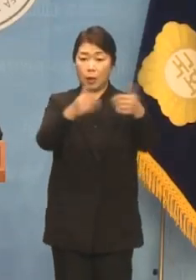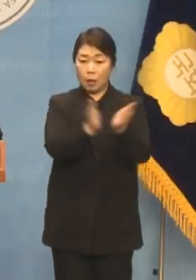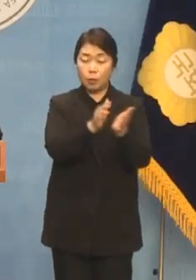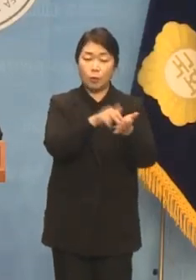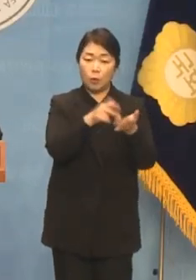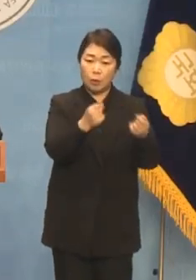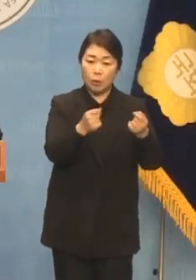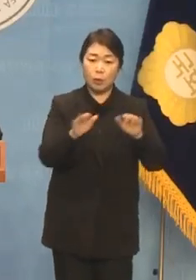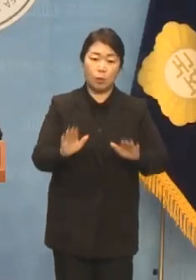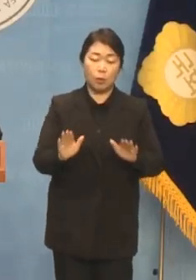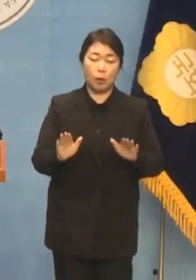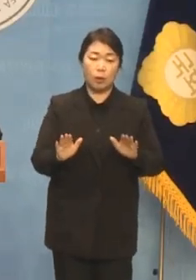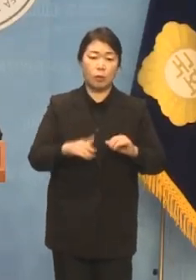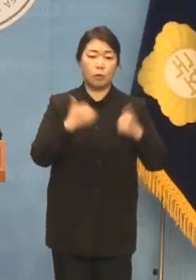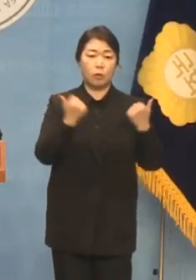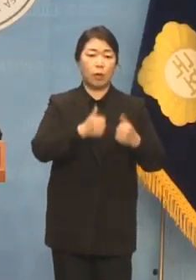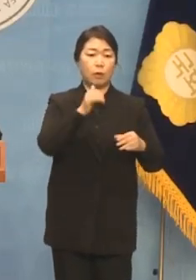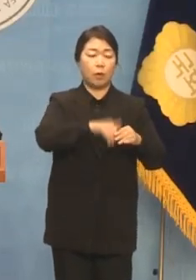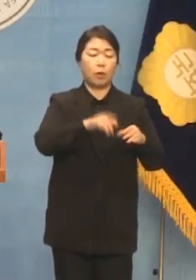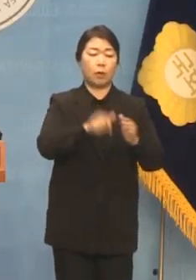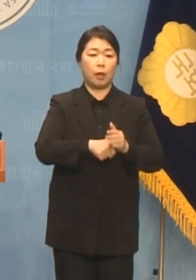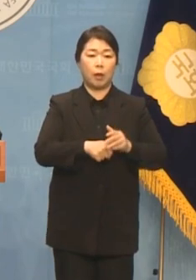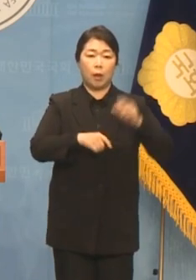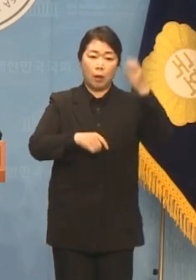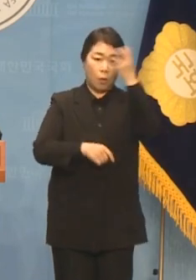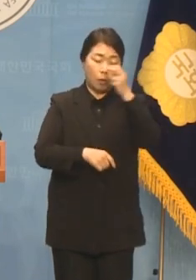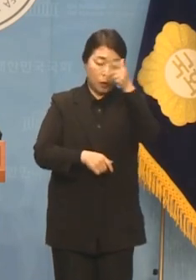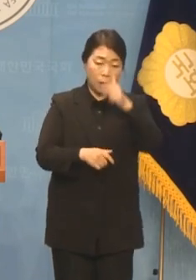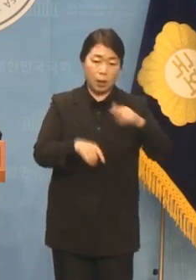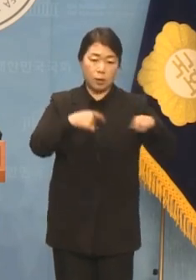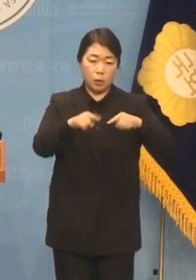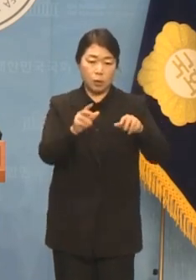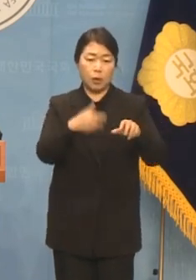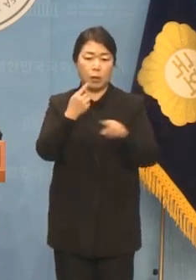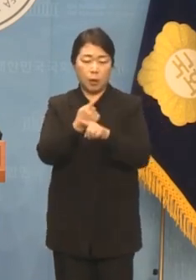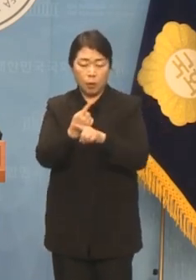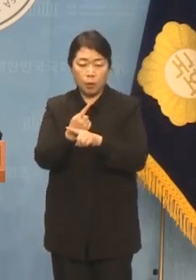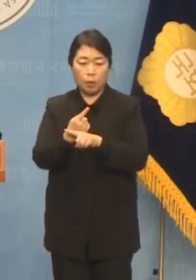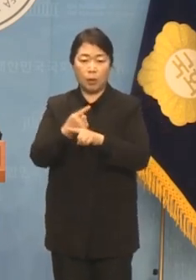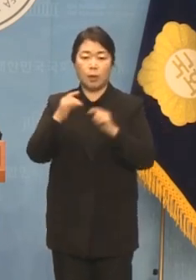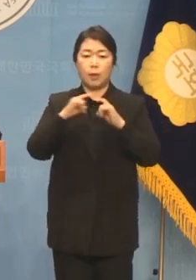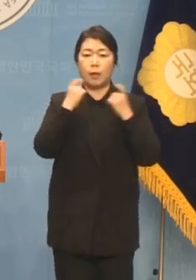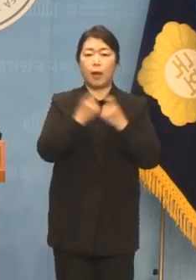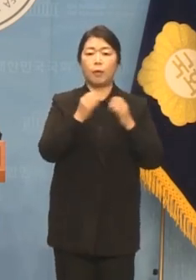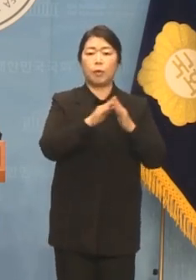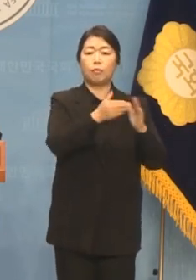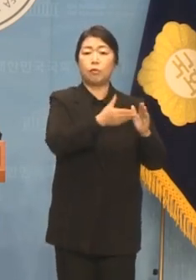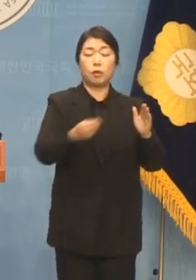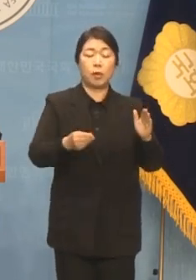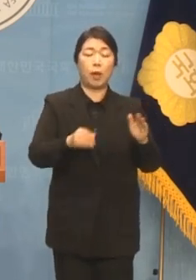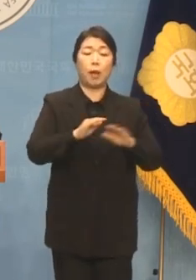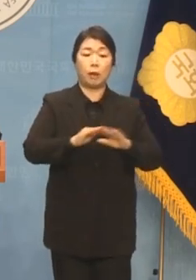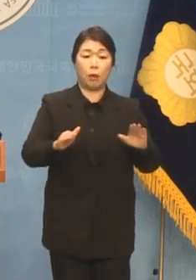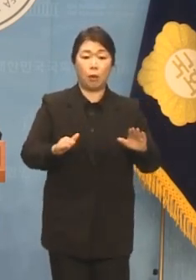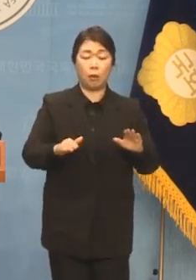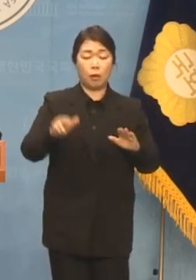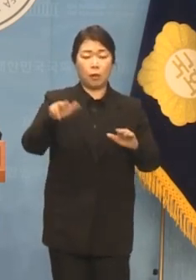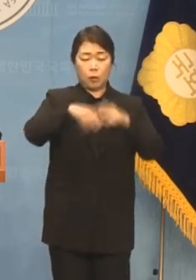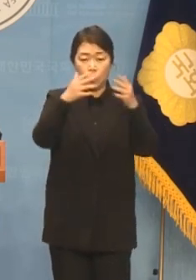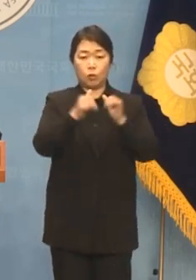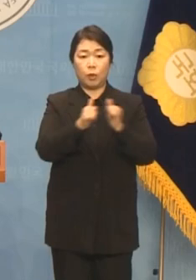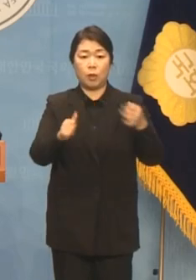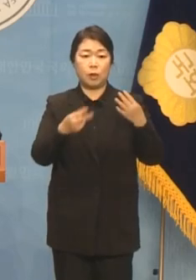이번 총선에서 검찰 정치 개혁을 시작으로 가계부채 해결 전국민 사대보험